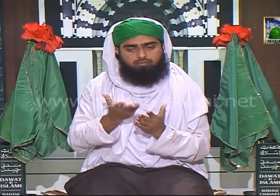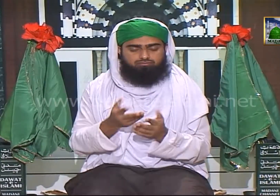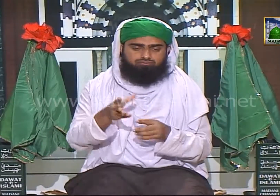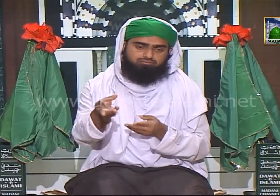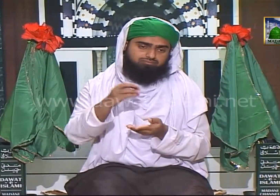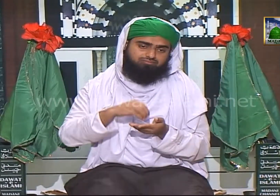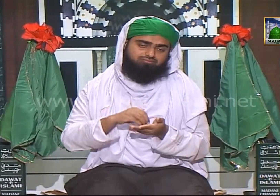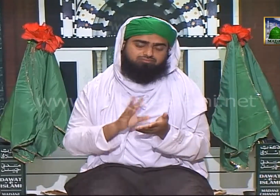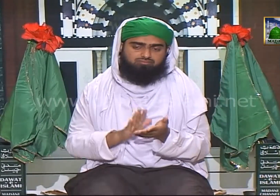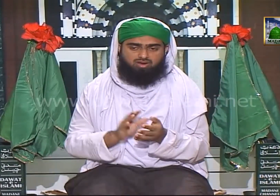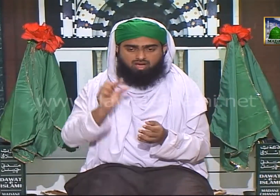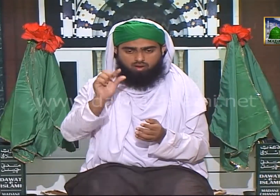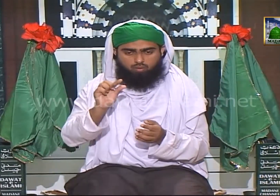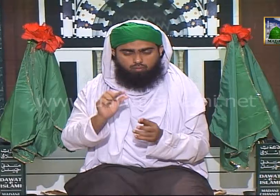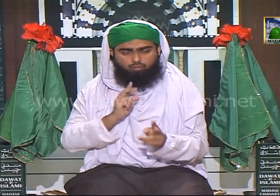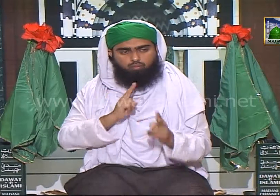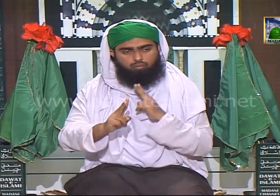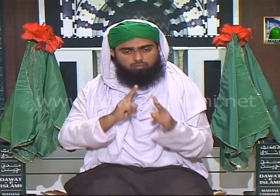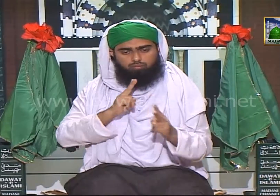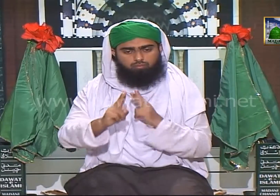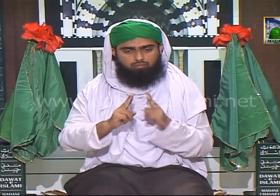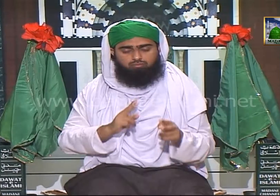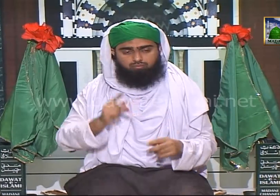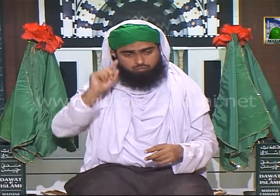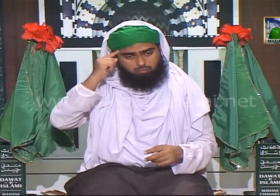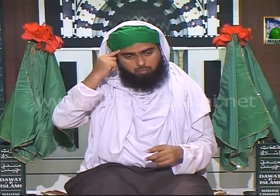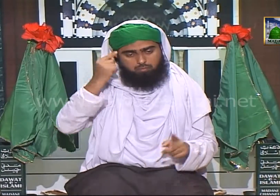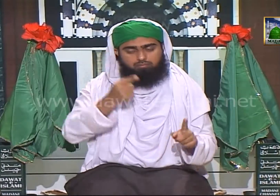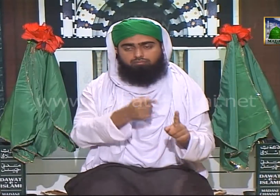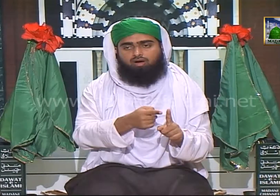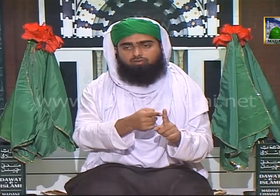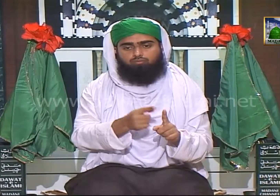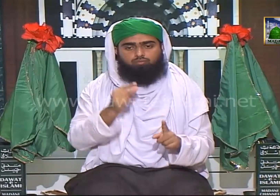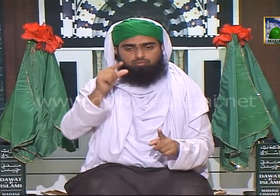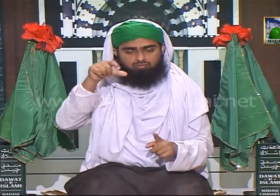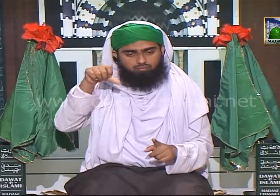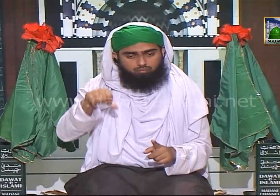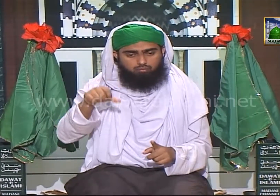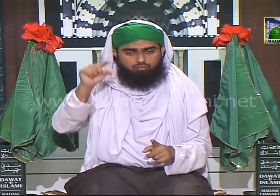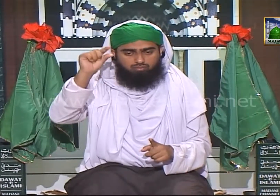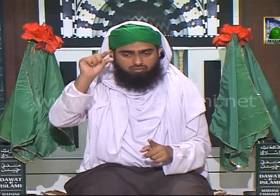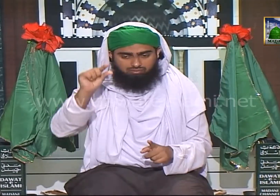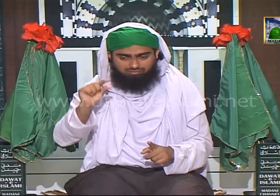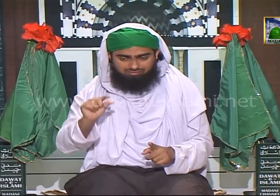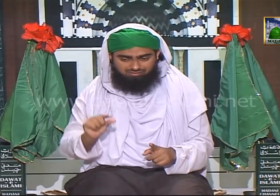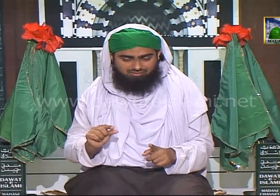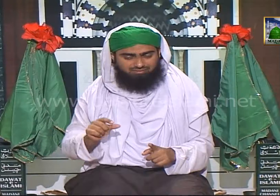4 آنا, اب اس سے نہیں بولنا. لیکن گاہک بھی اب سیانے ہو گئے, وہ سیدھا 9 روپے کا مانگے گا. اور وہ پھر کیونکہ وہ گاہک کو بیپاری اس